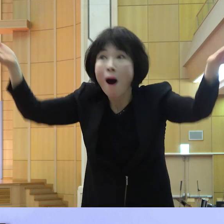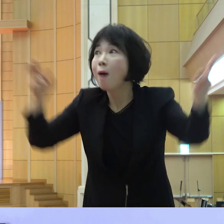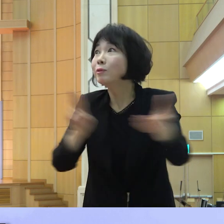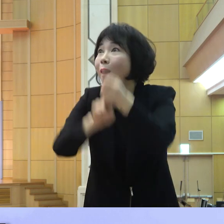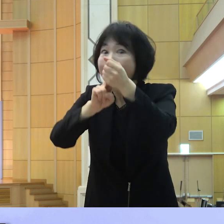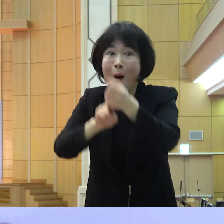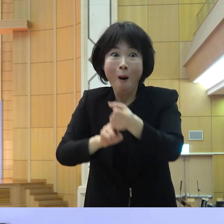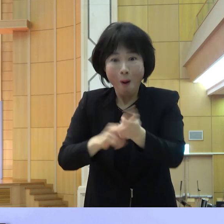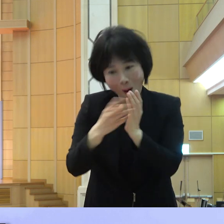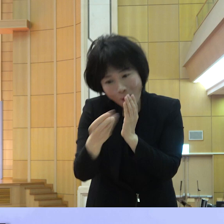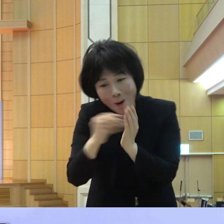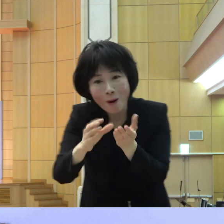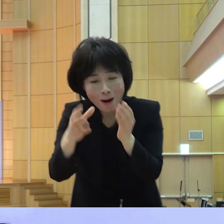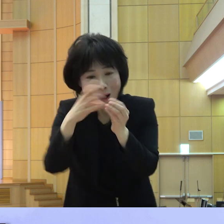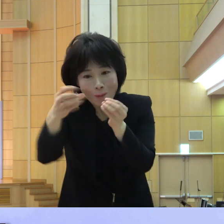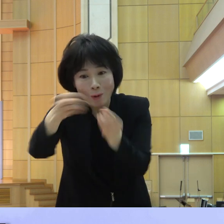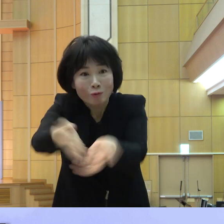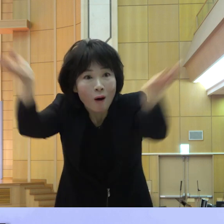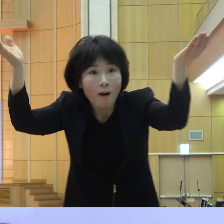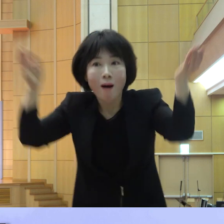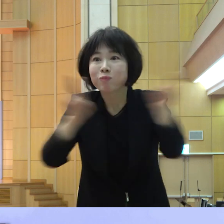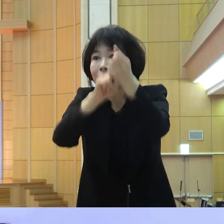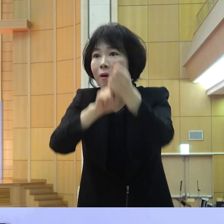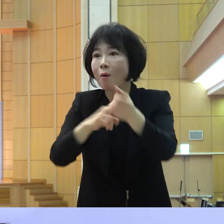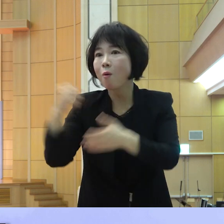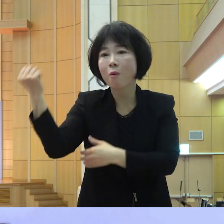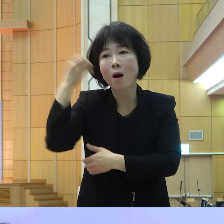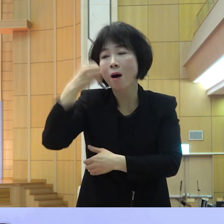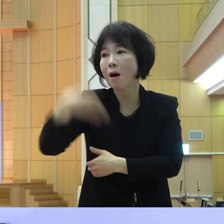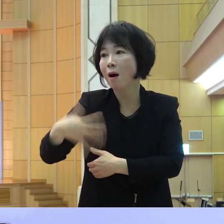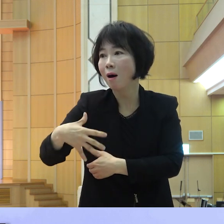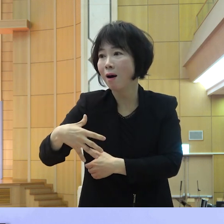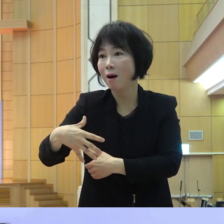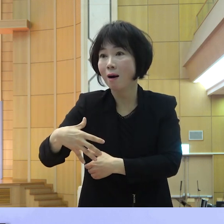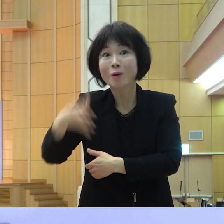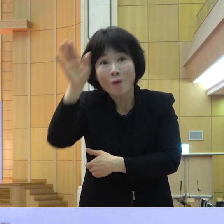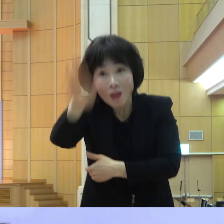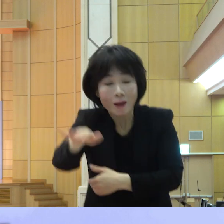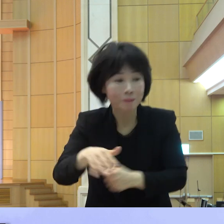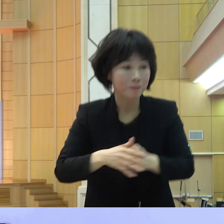거두는 그런 하나님의 능력의 역사가 나타난 거란 말이죠. 근데